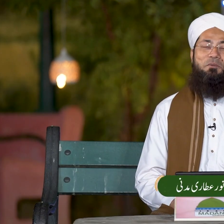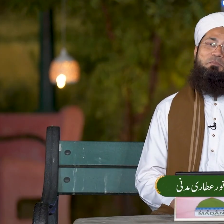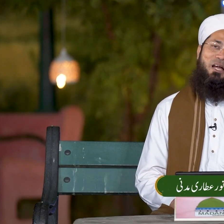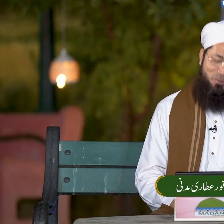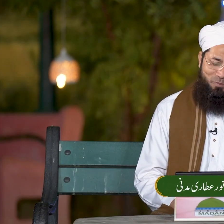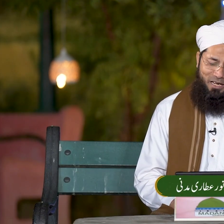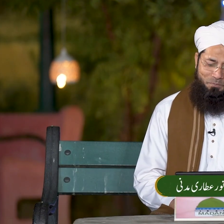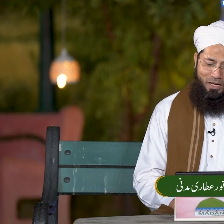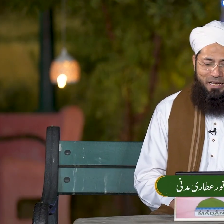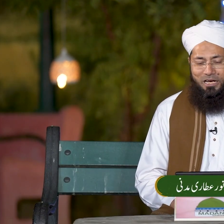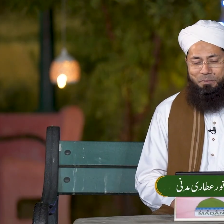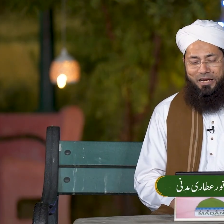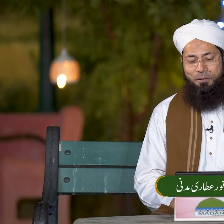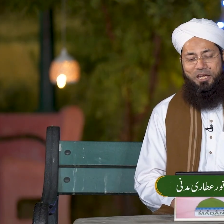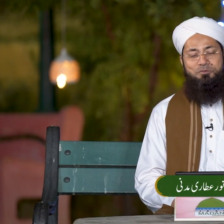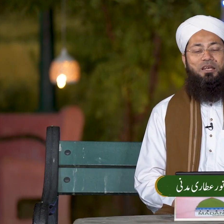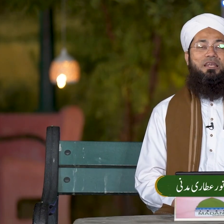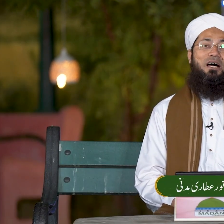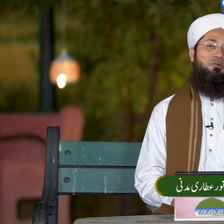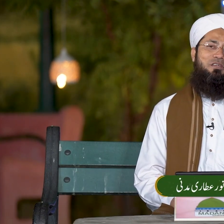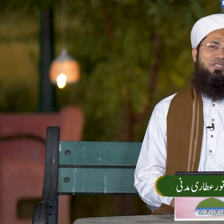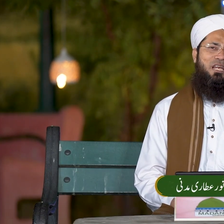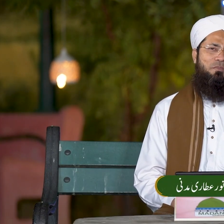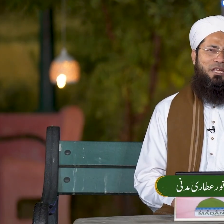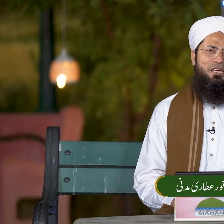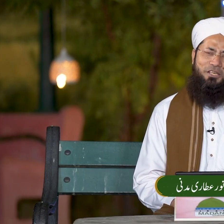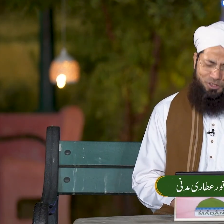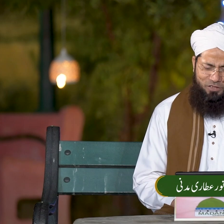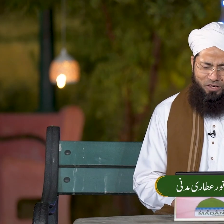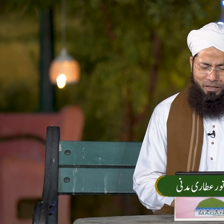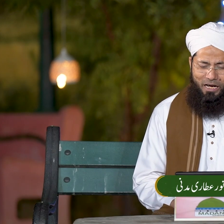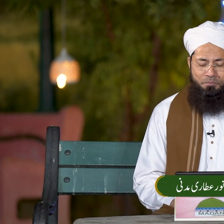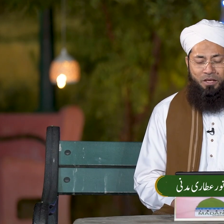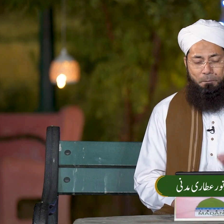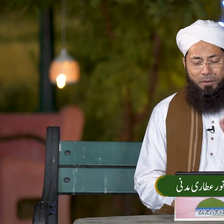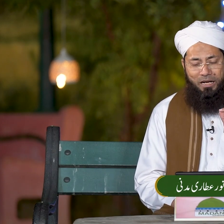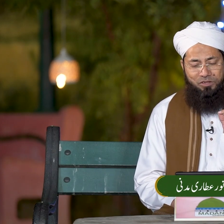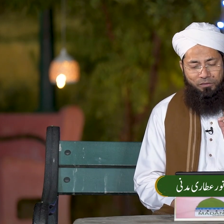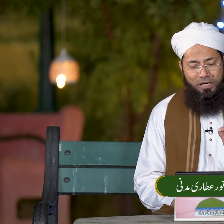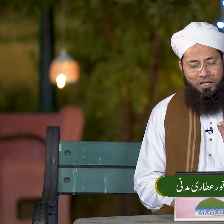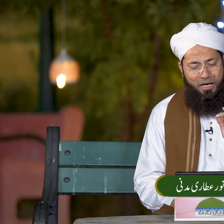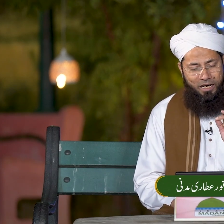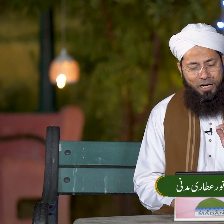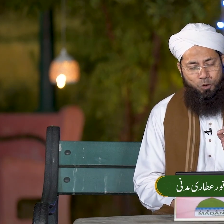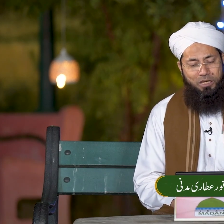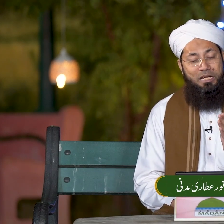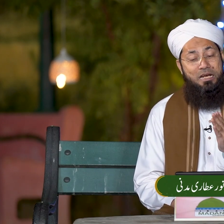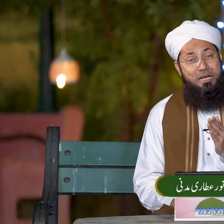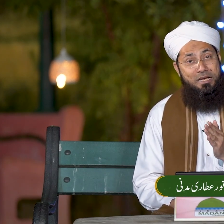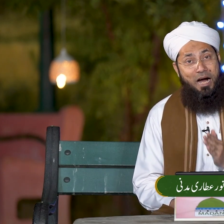بھی محبوب ہے۔ اللہ کے پیارے حبیب صلی اللہ علیہ وسلم نے ارشاد فرمایا، ما تواضع